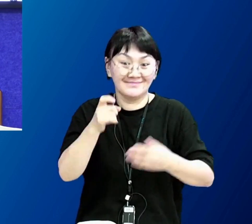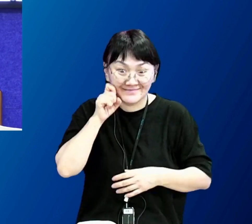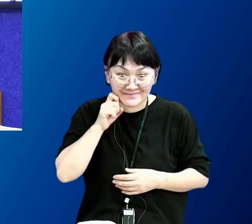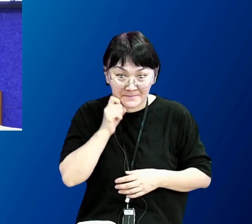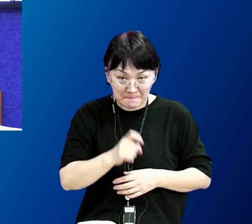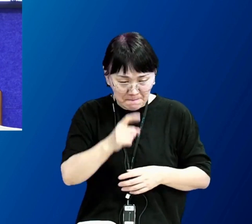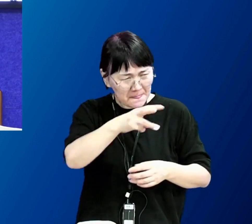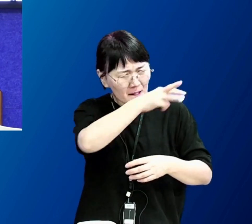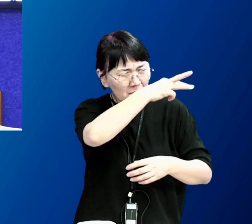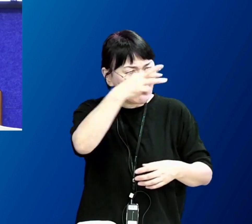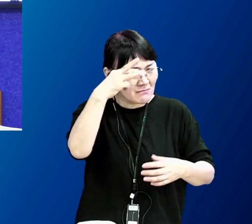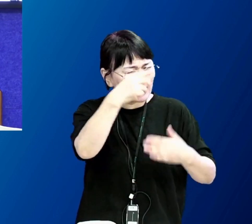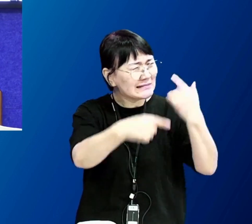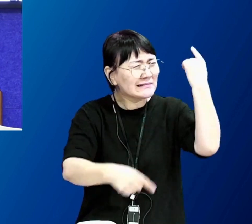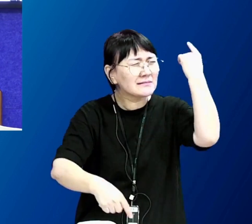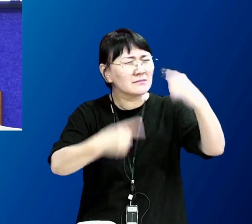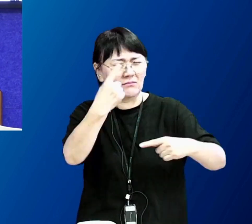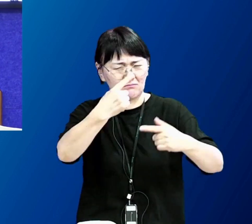давдаг Христийн хайр